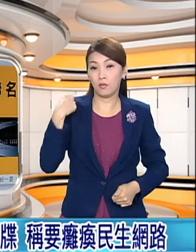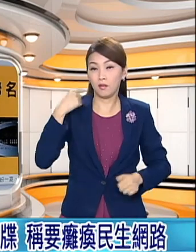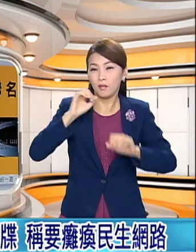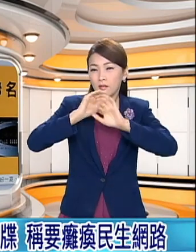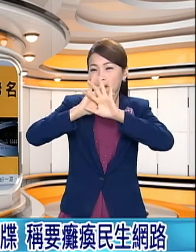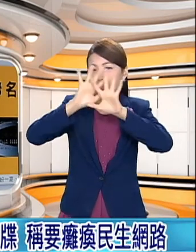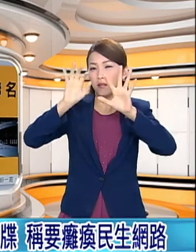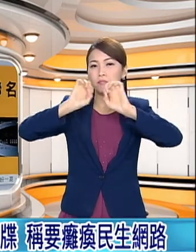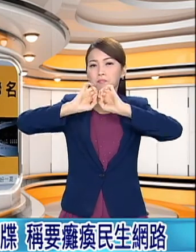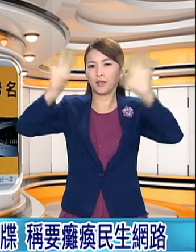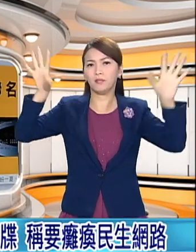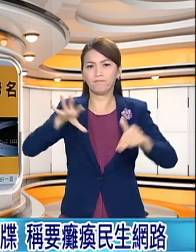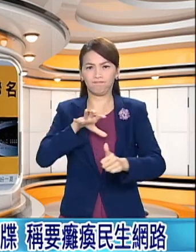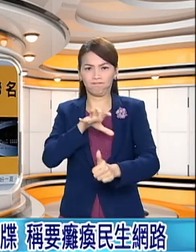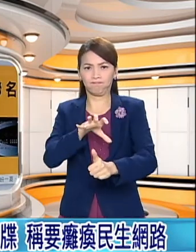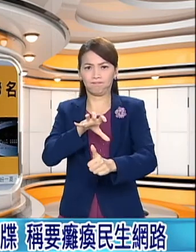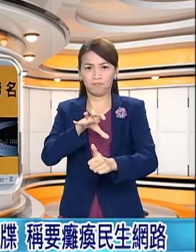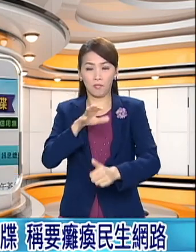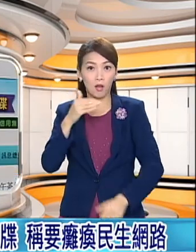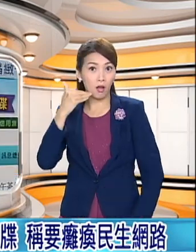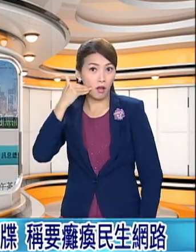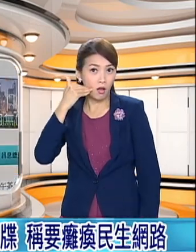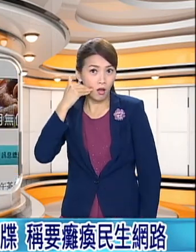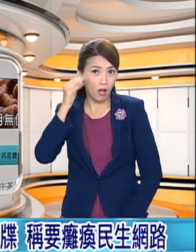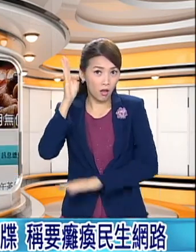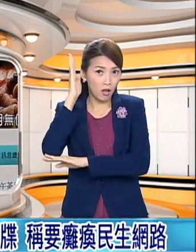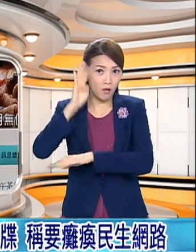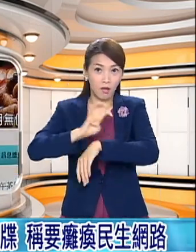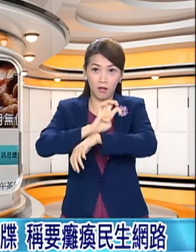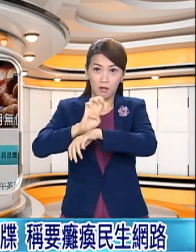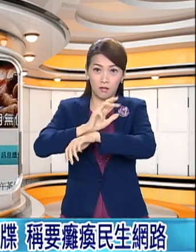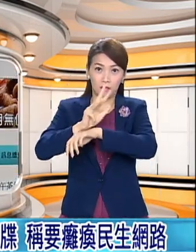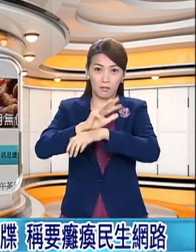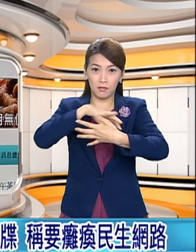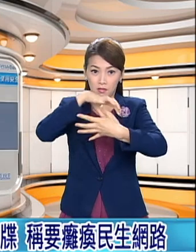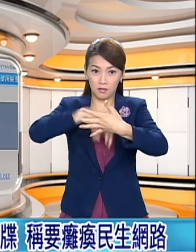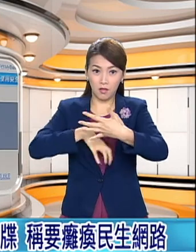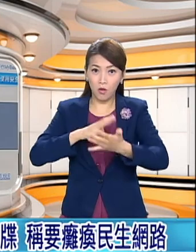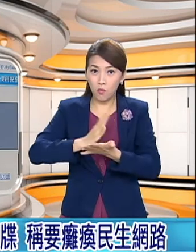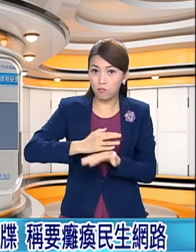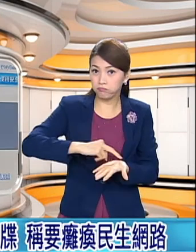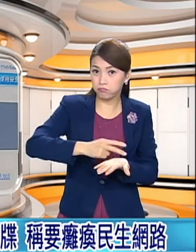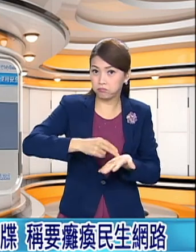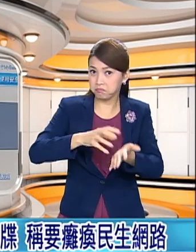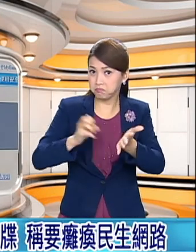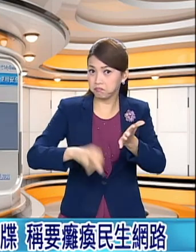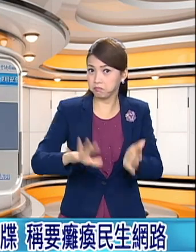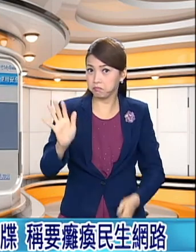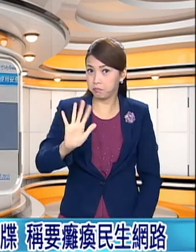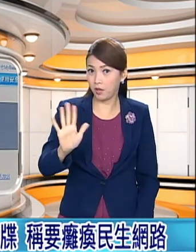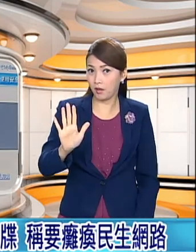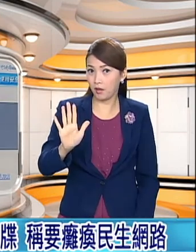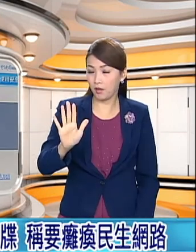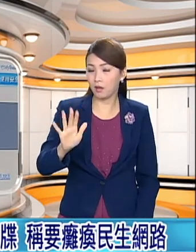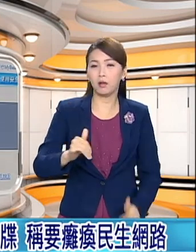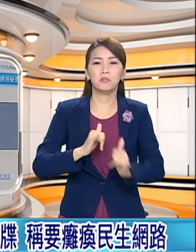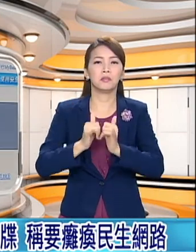政府如果没有在48个小时之内做出明确的交代，将会全面攻